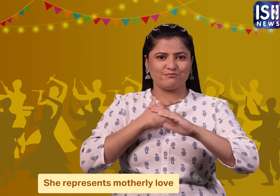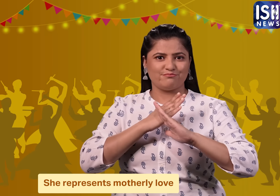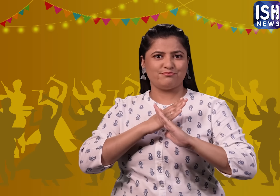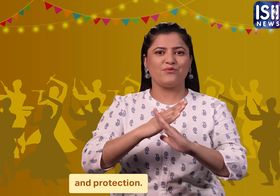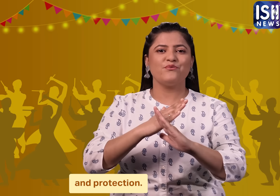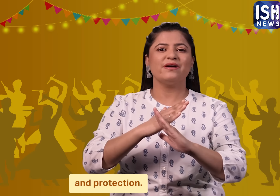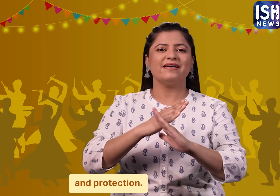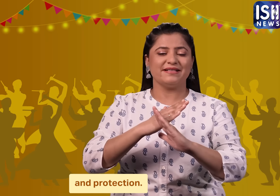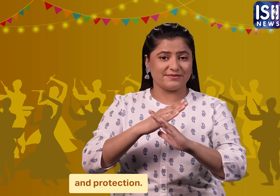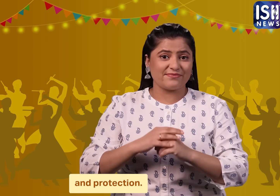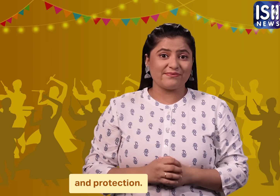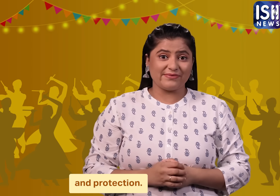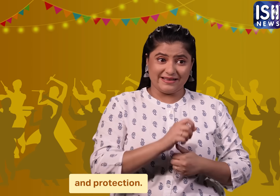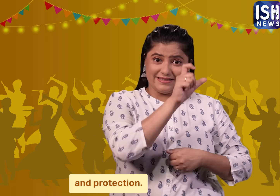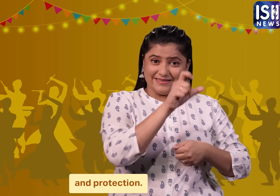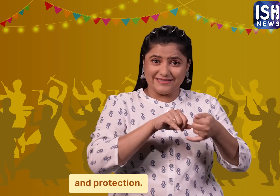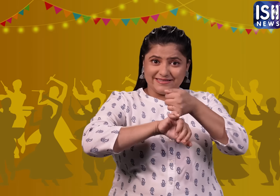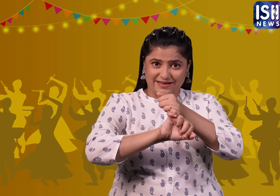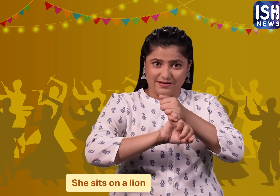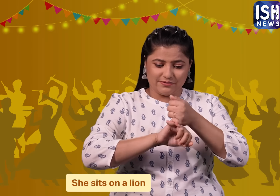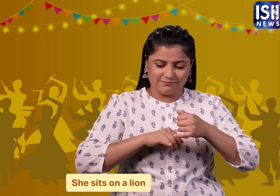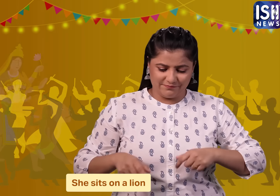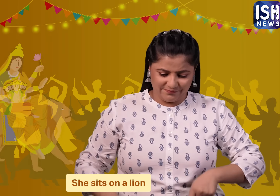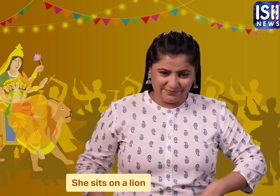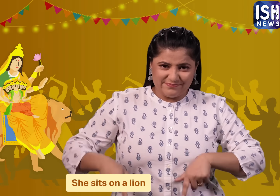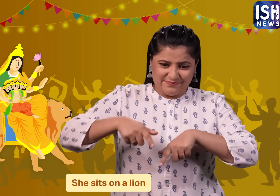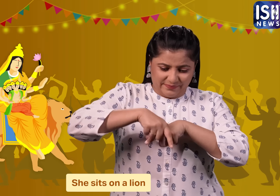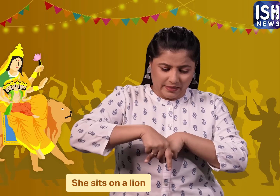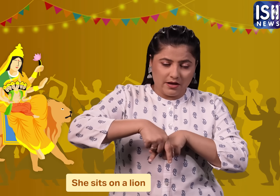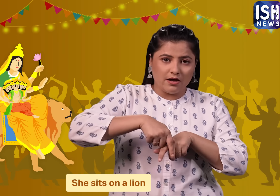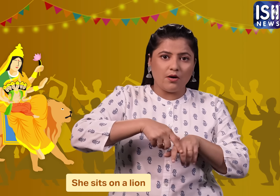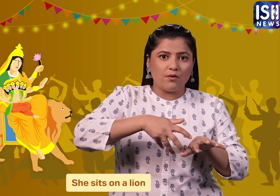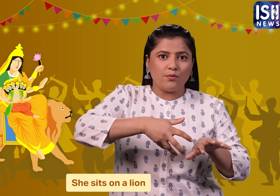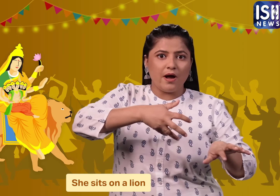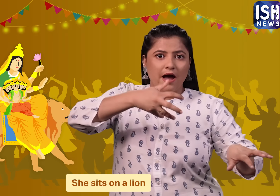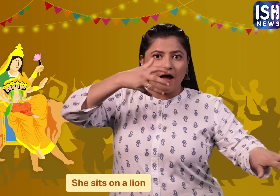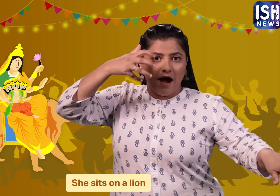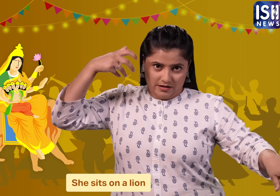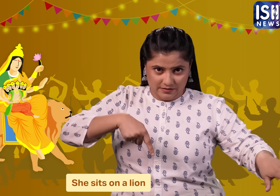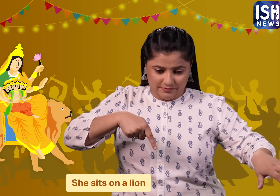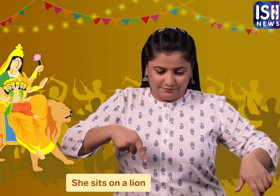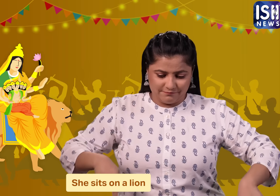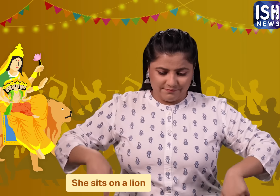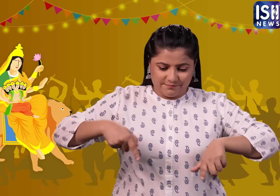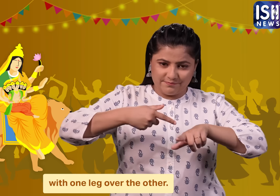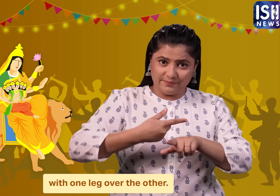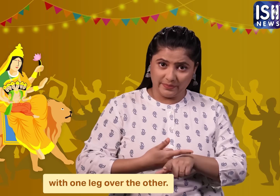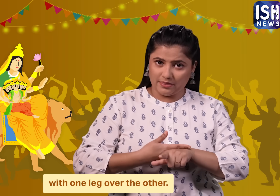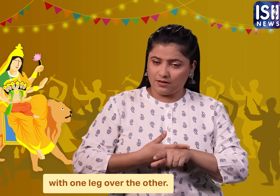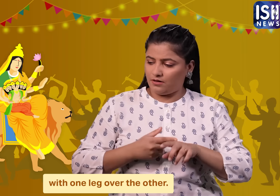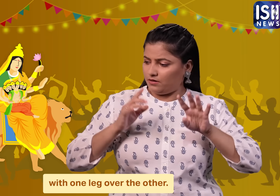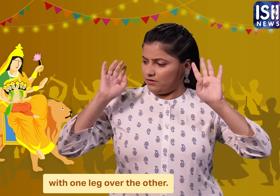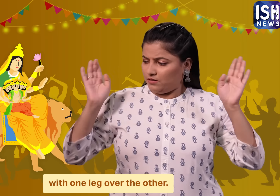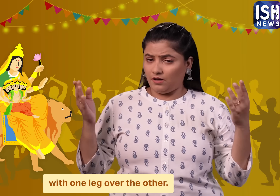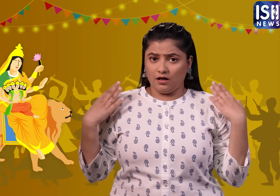और सुरक्षा का प्रतीक है। वो एक पैर को दूसरे पैर पर रखकर शेर पर बैठती है। वह